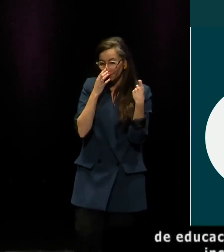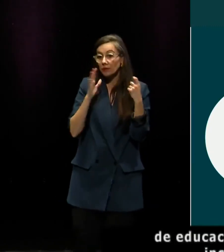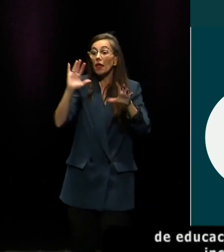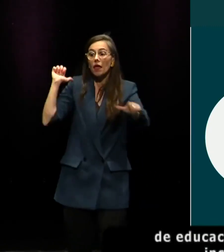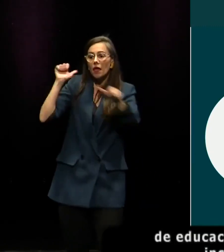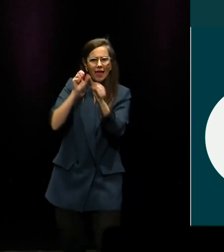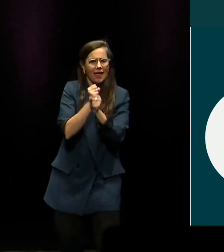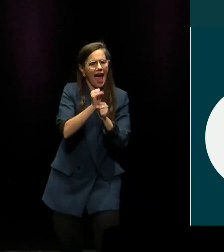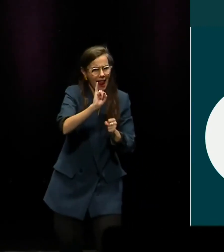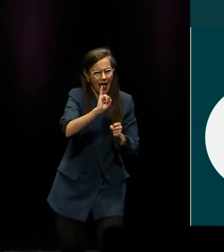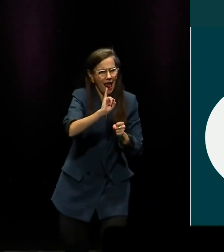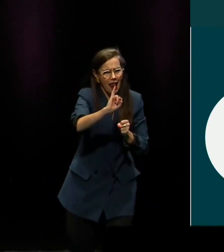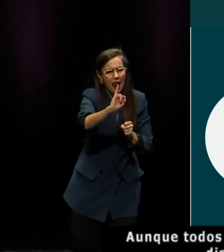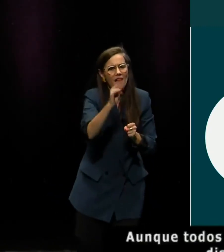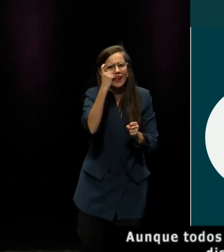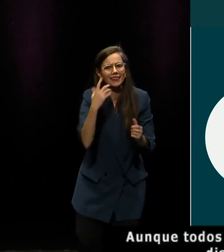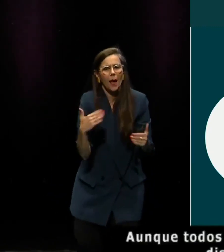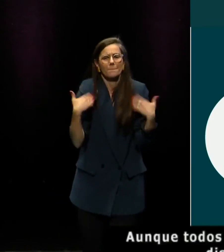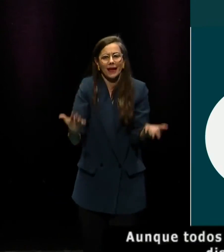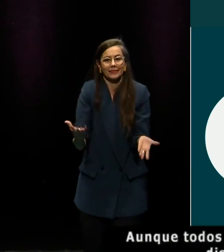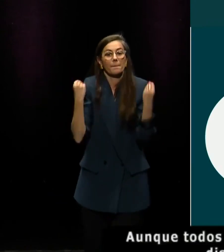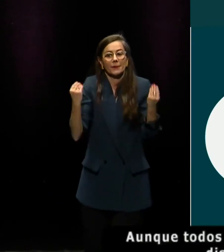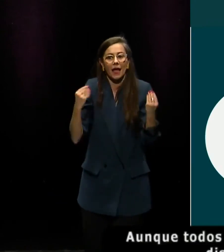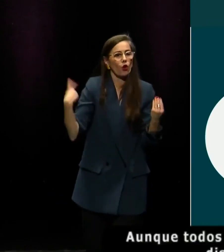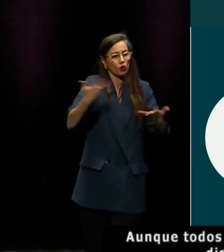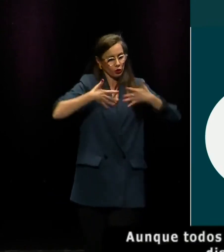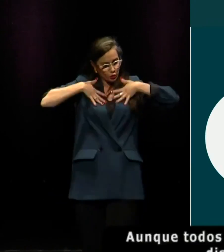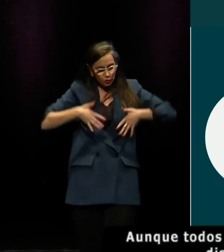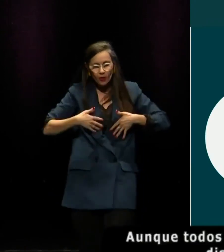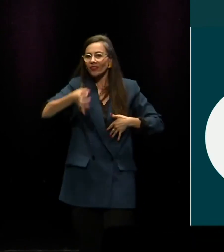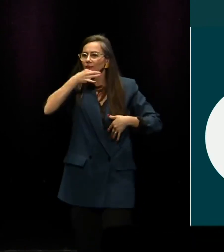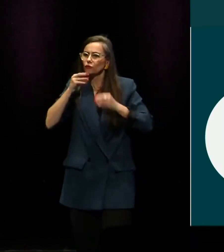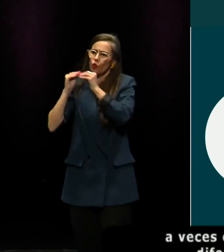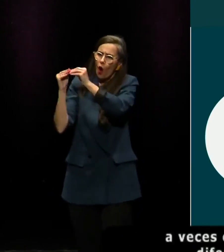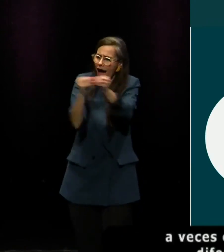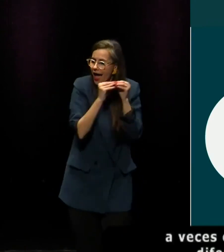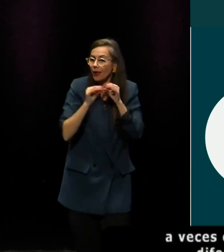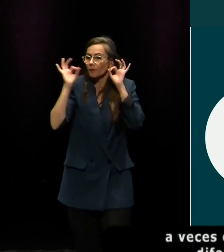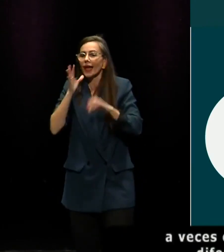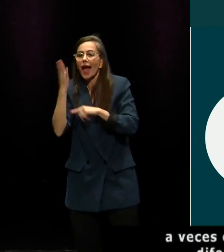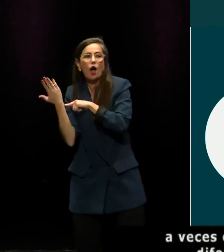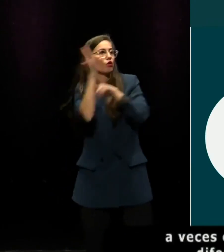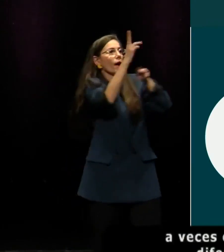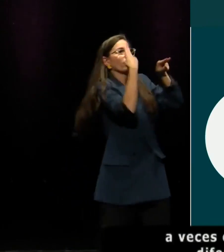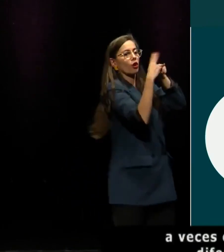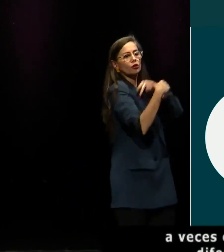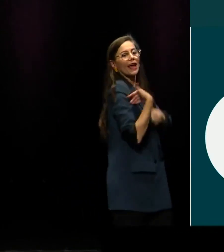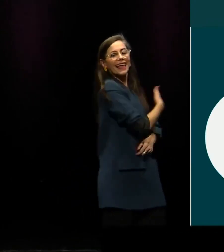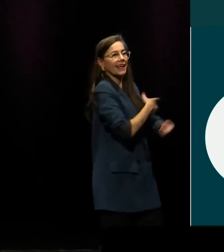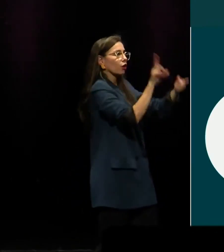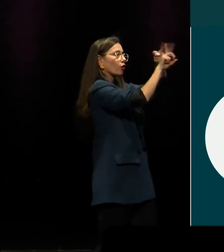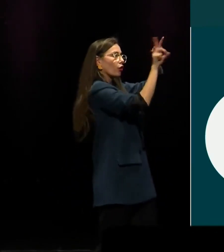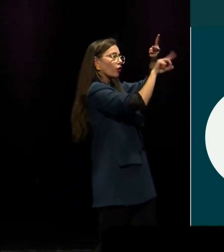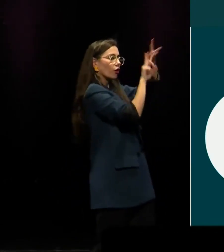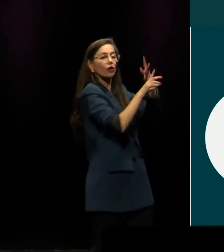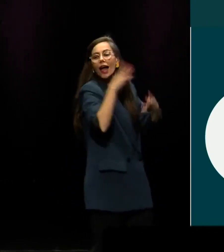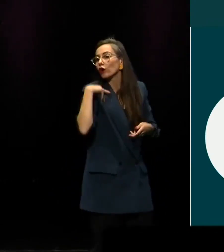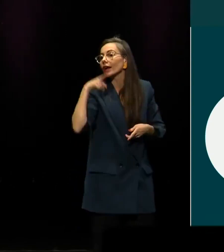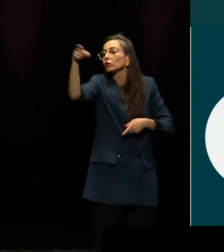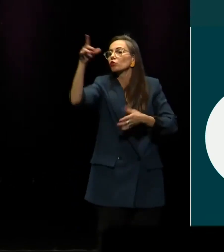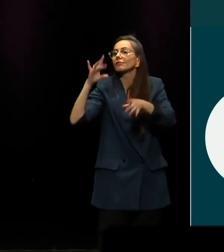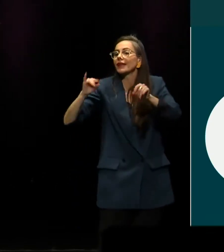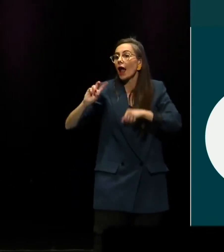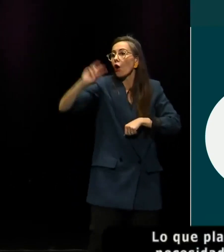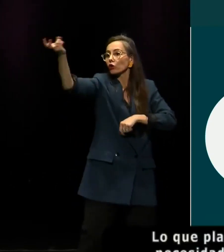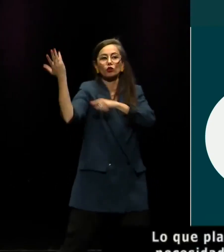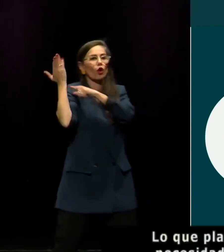existen esas diferencias. Entonces, lo que plasmaban era la necesidad de compartir un mismo discurso, compartir